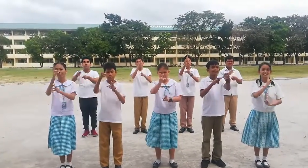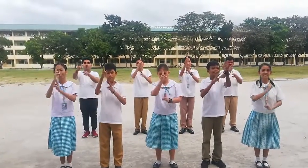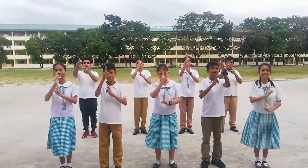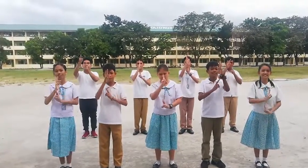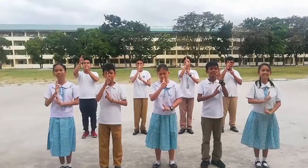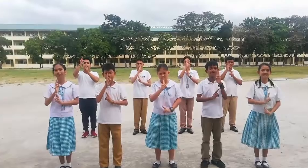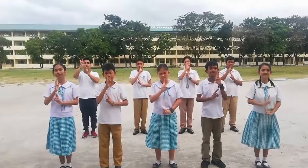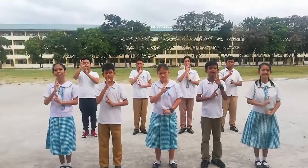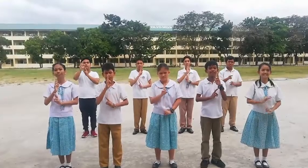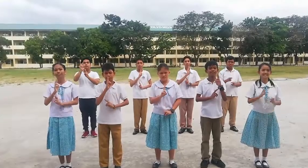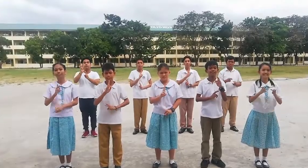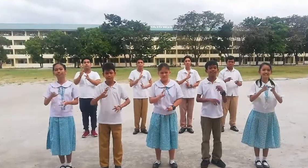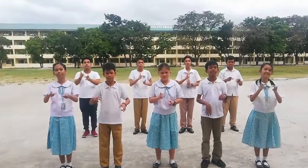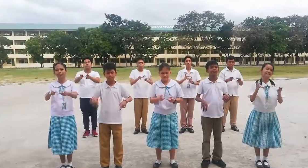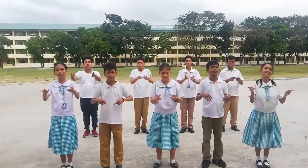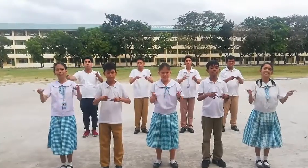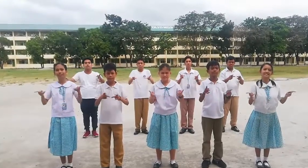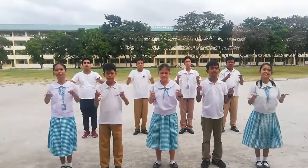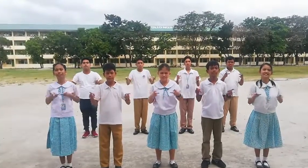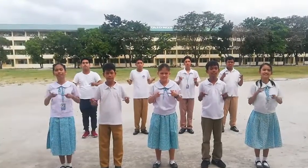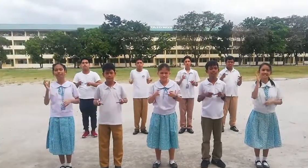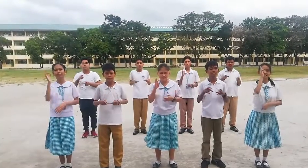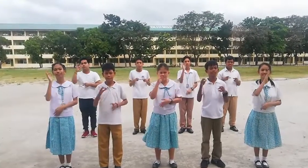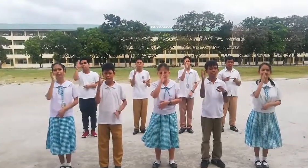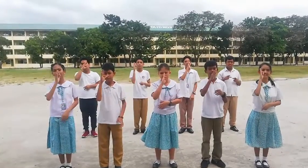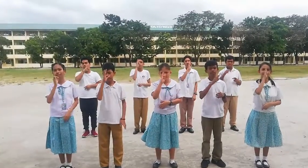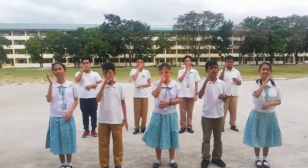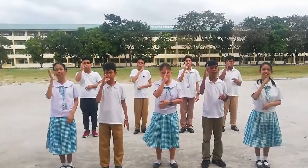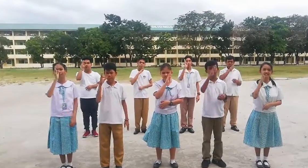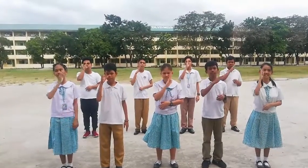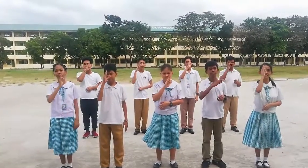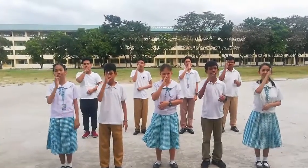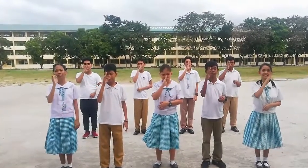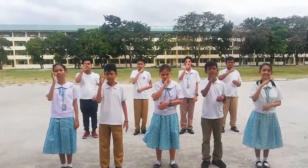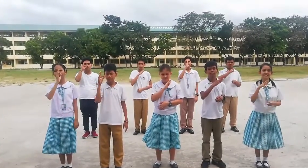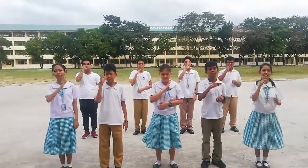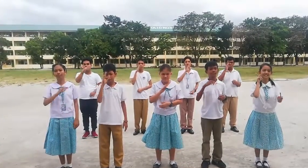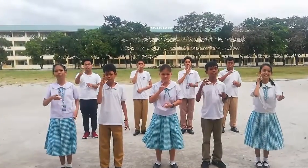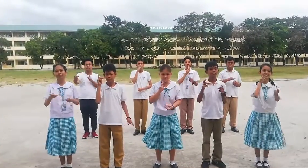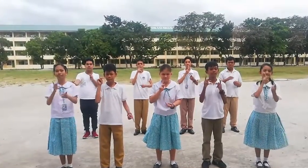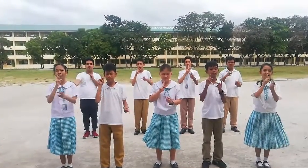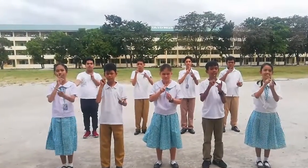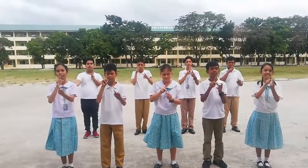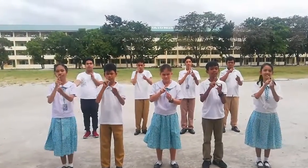dangal Tugad ng lahing saktal